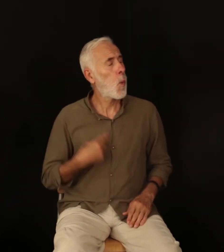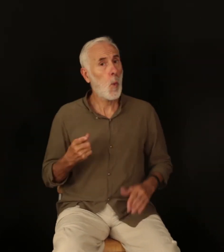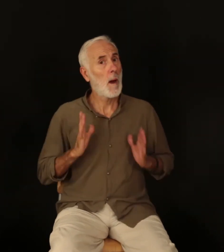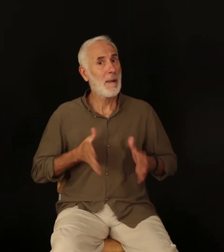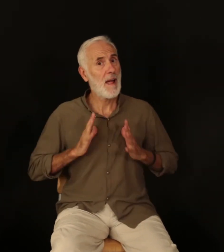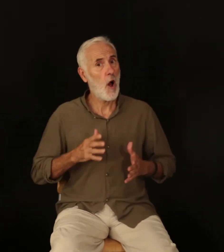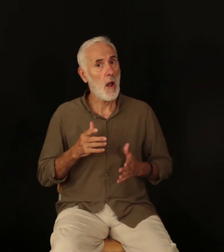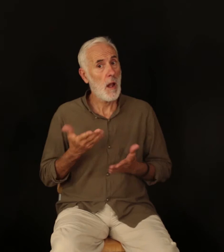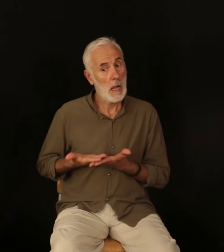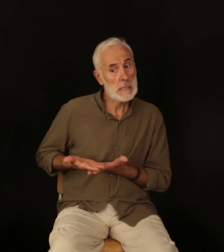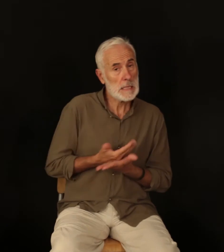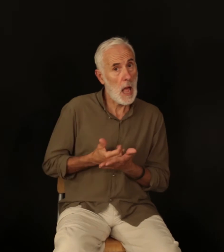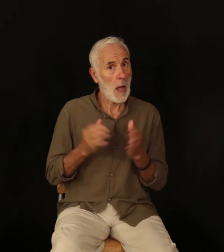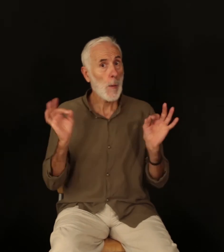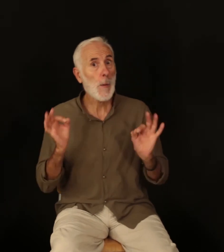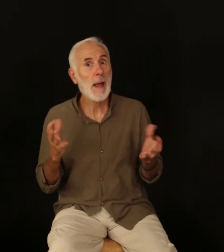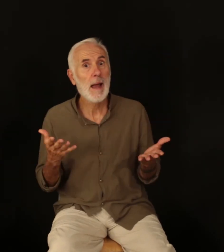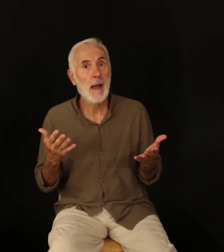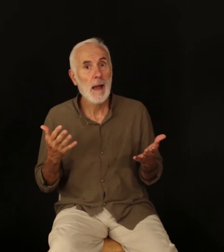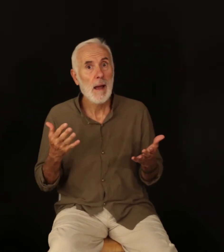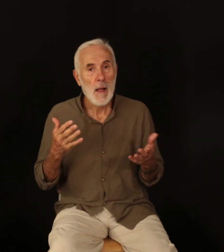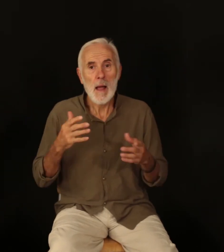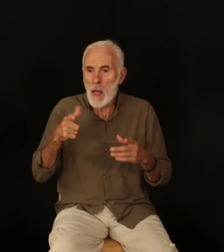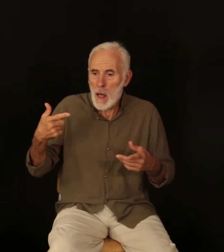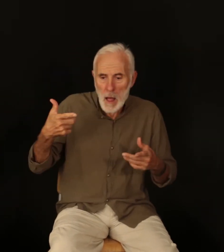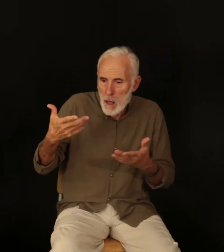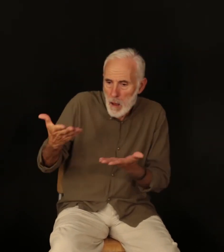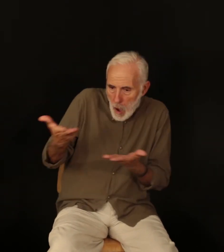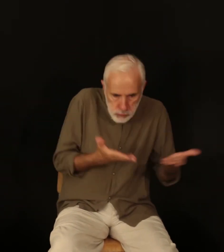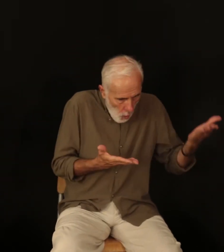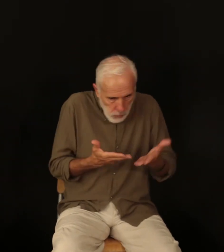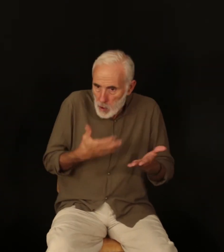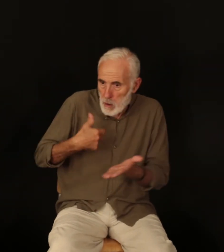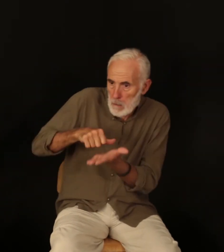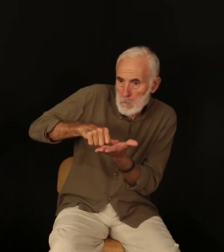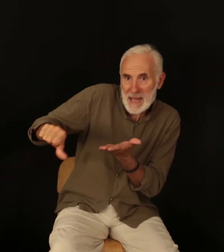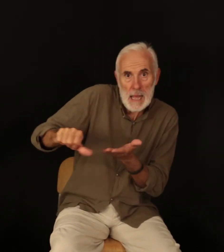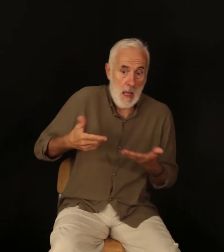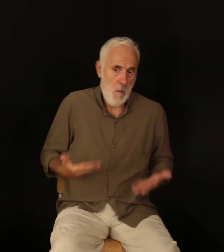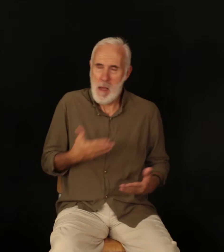n'avons pas la possibilité de payer les contributions, pour l'instant, j'ai envie de dire.